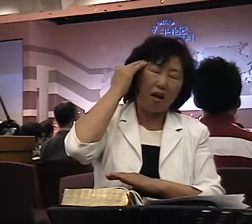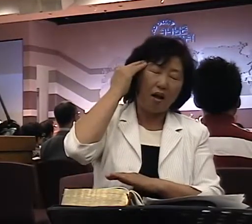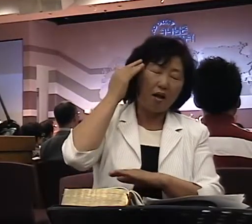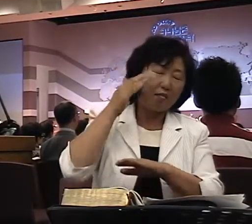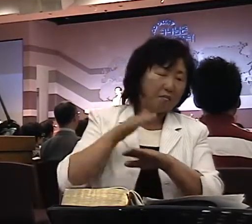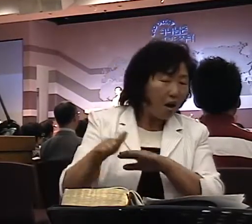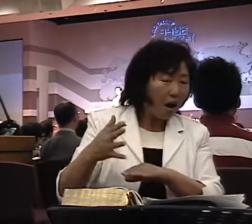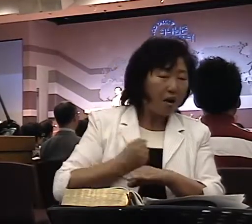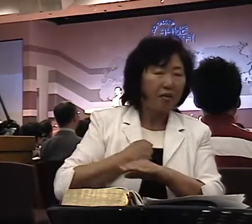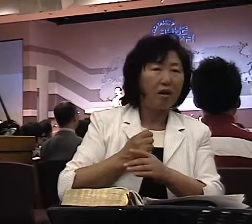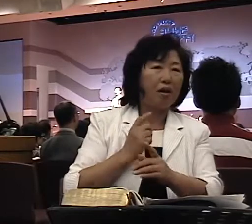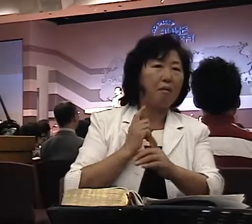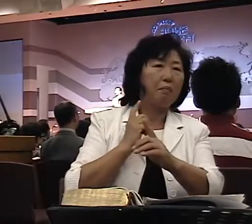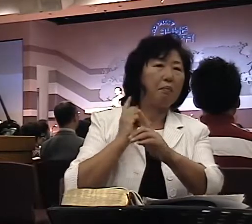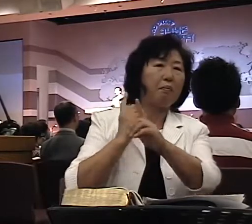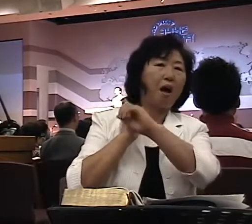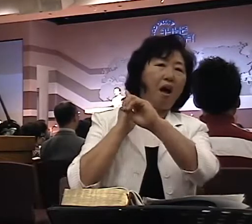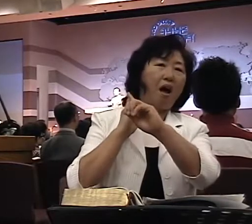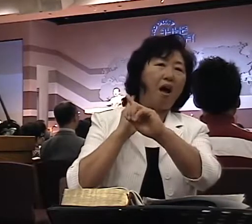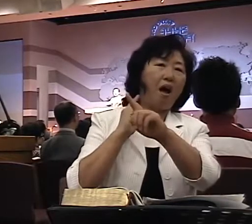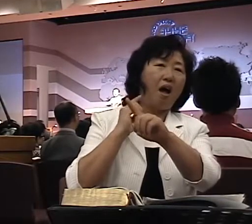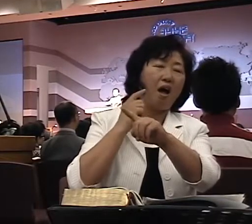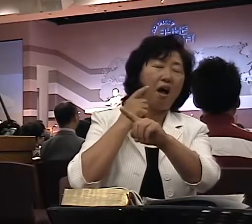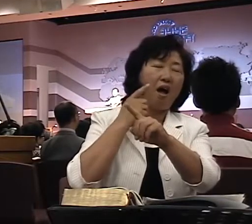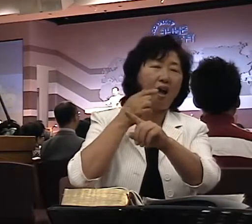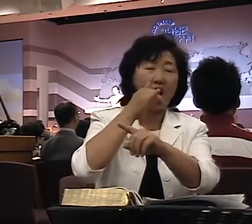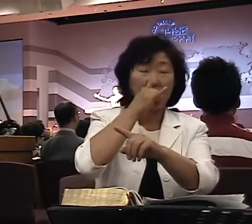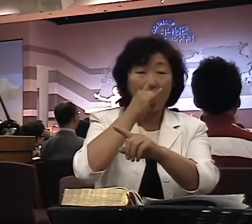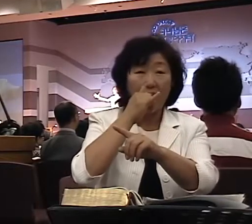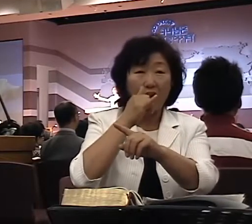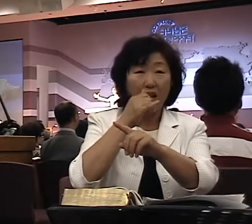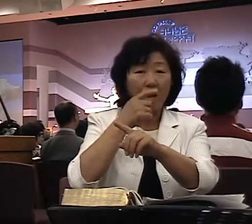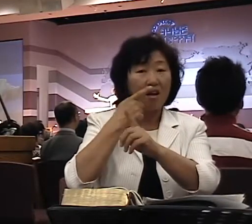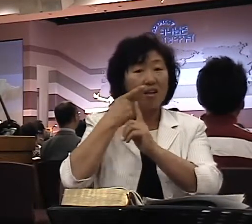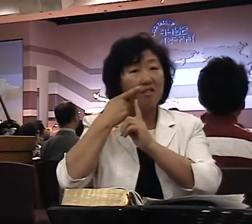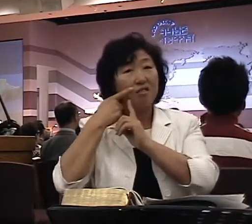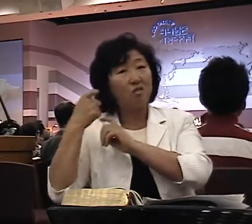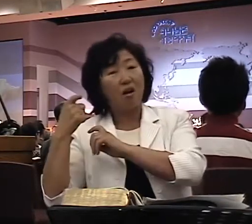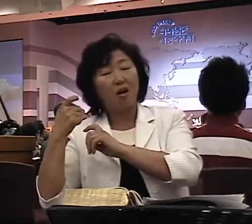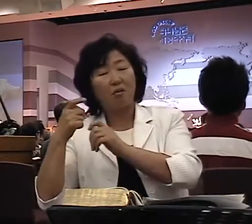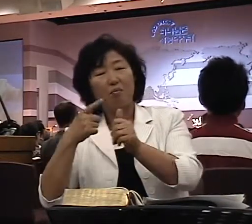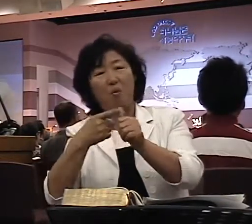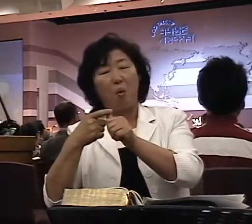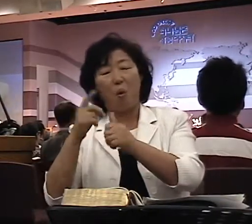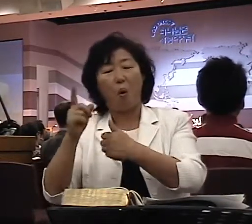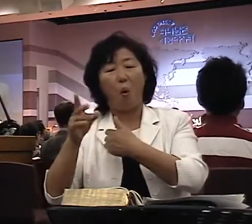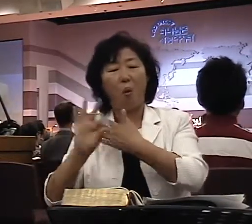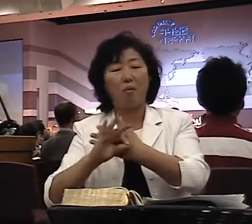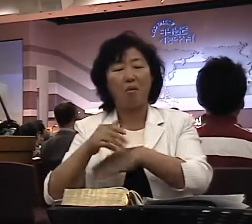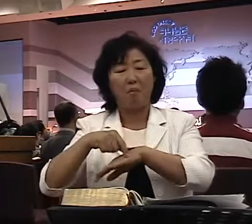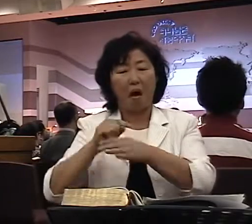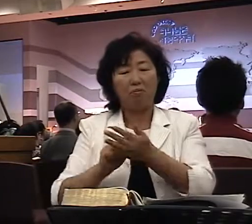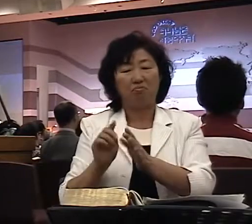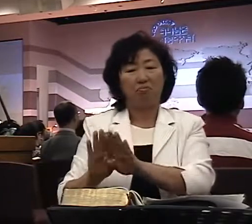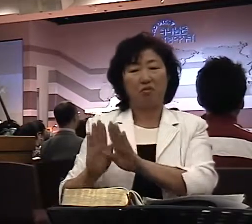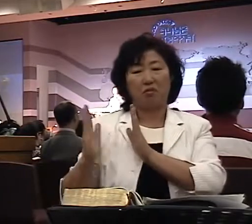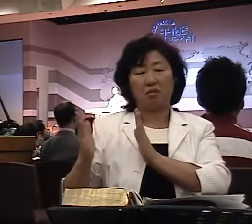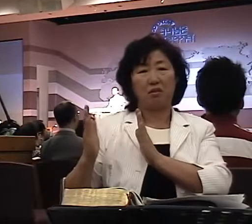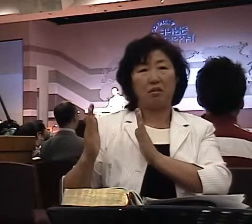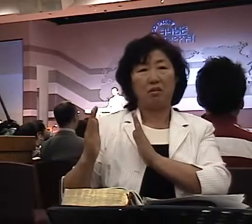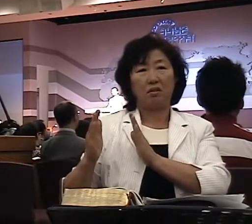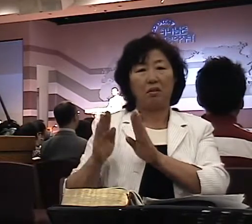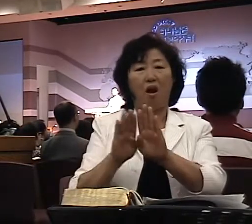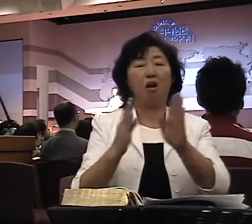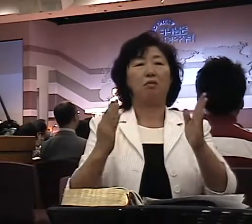이미 진 모습으로 있다가 유혹이 오면 마음의 문을 열어주기 때문에 열린 문을 타고